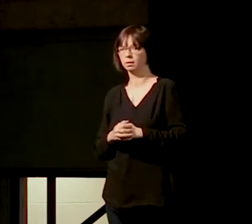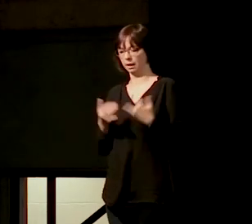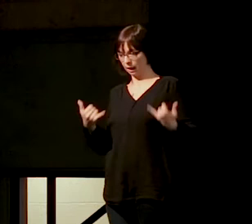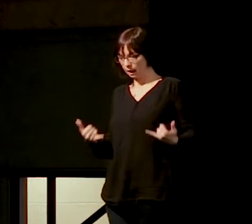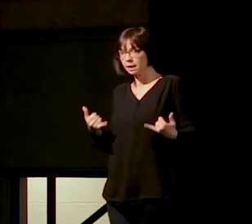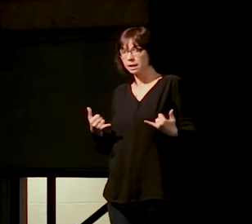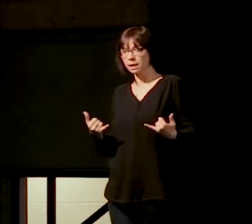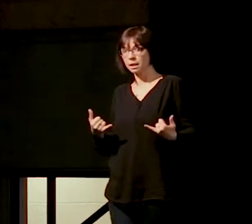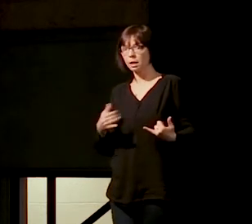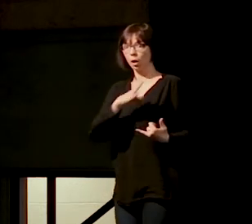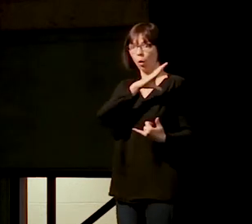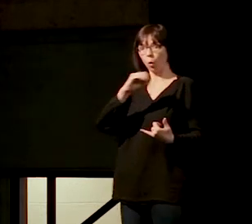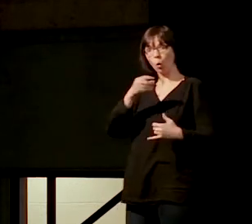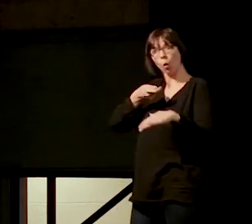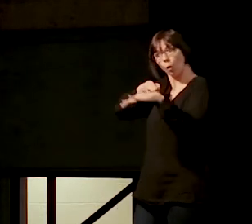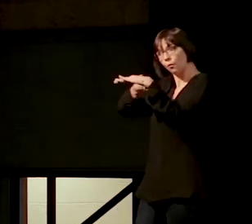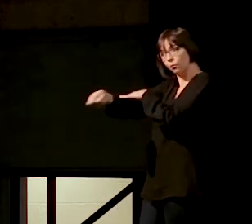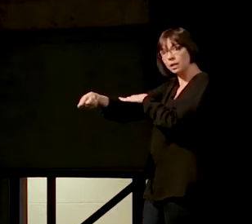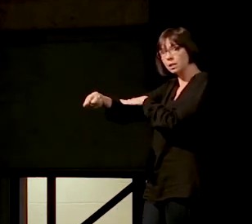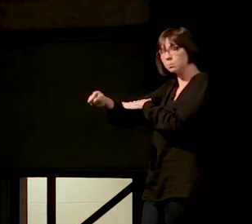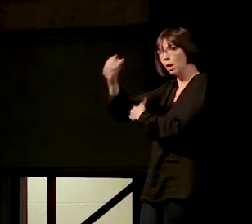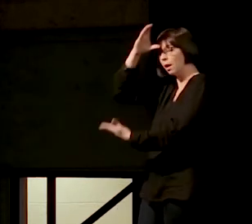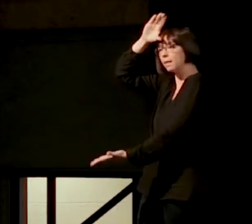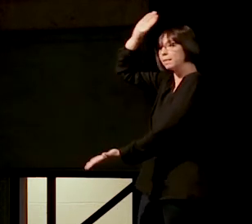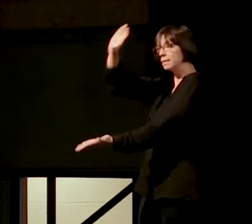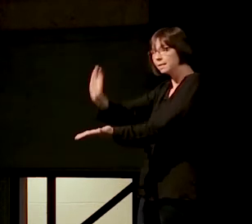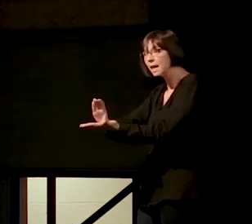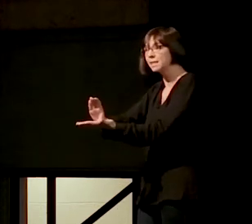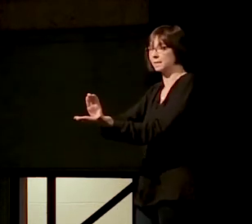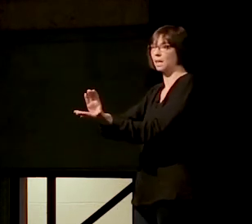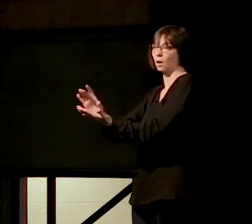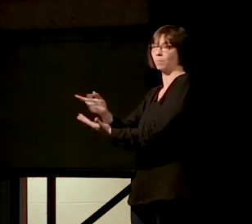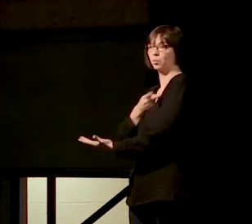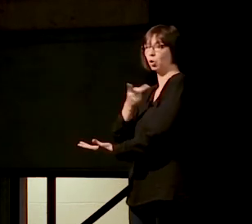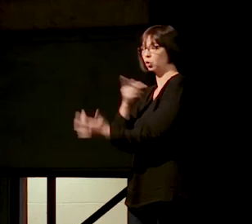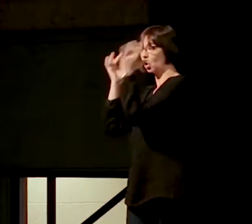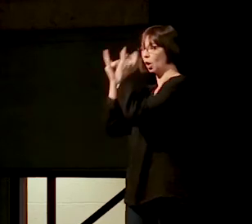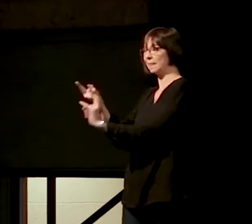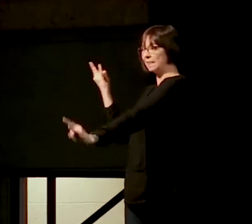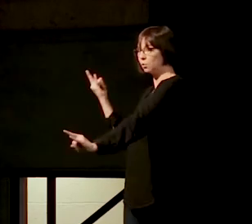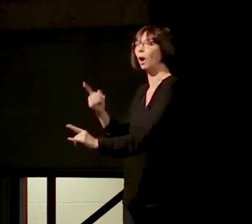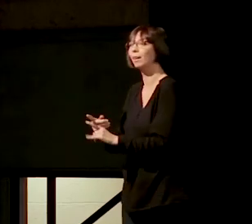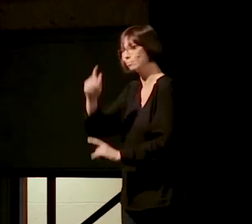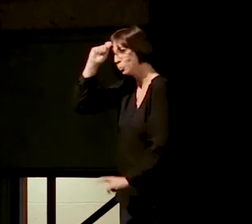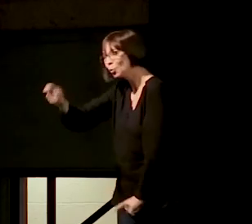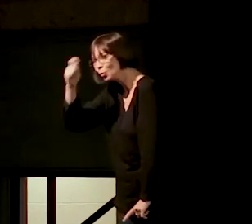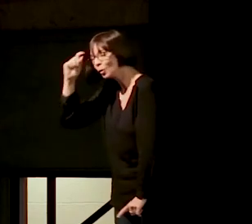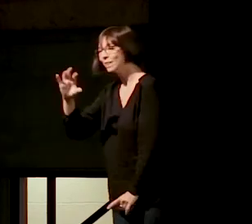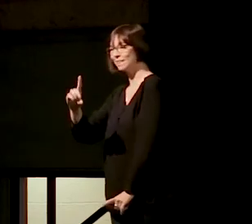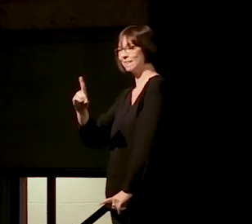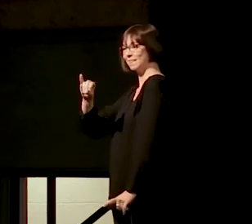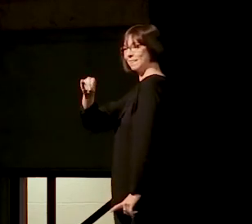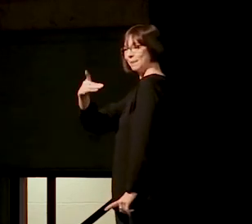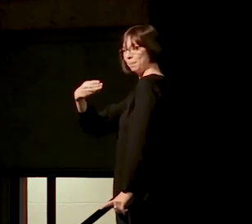de cofinancer avec l'UBO une thèse de doctorat d'histoire et je salue la présence de Dimitri Poupon ce soir. Gouénou